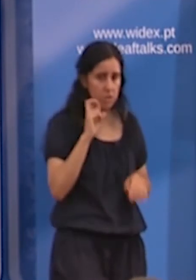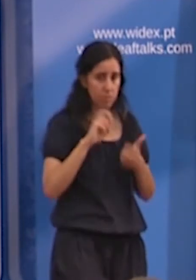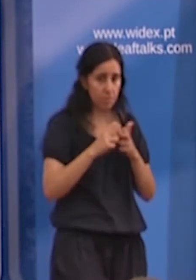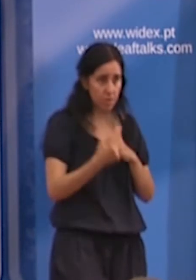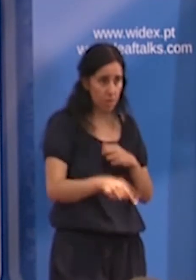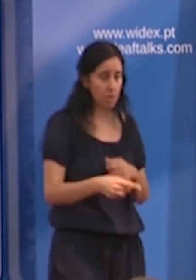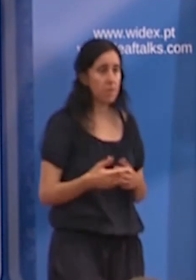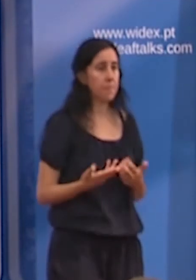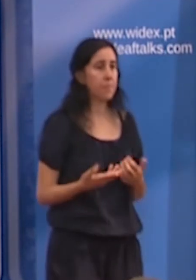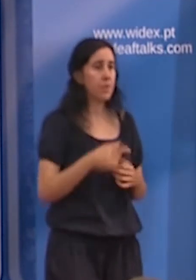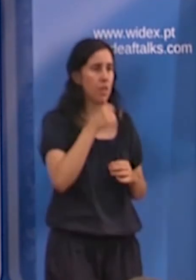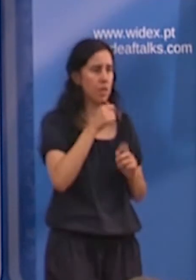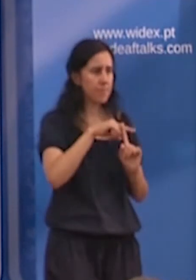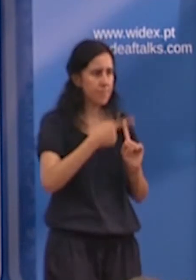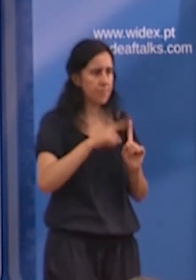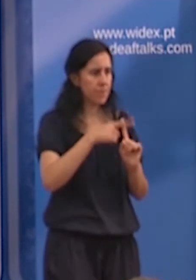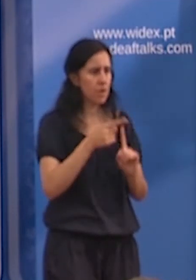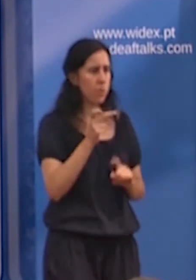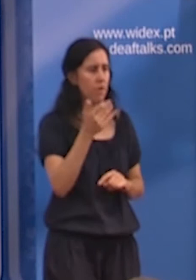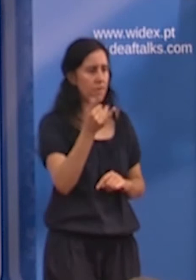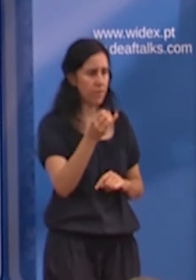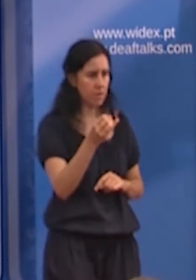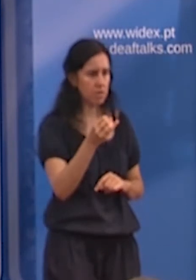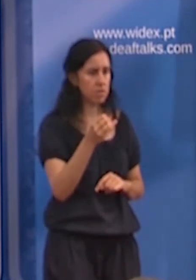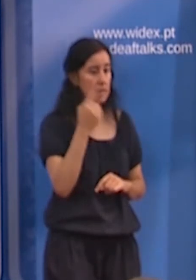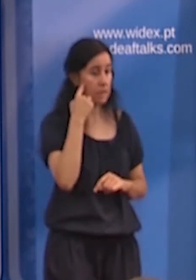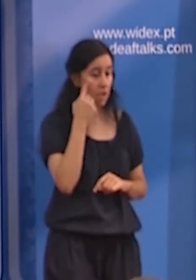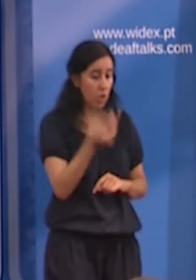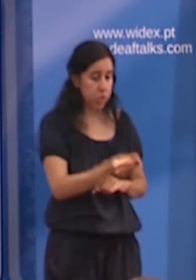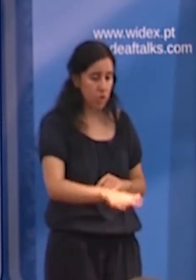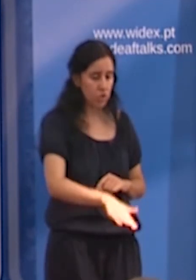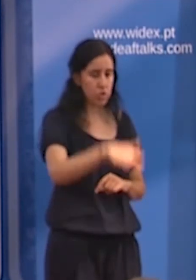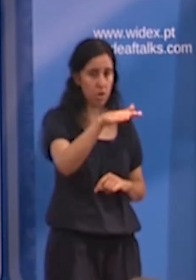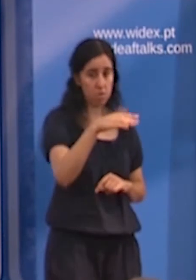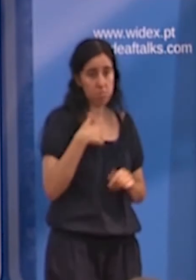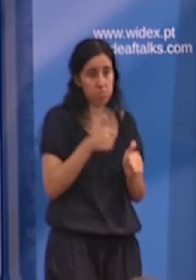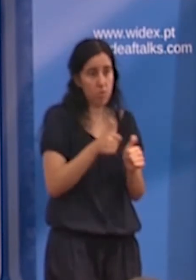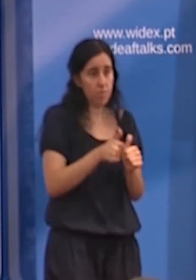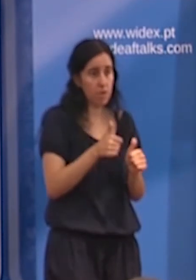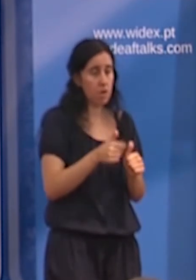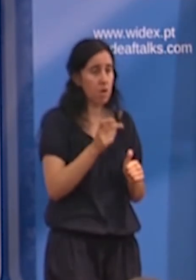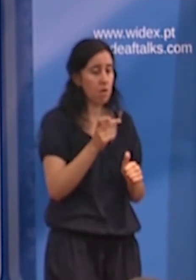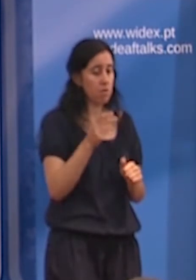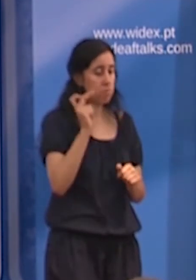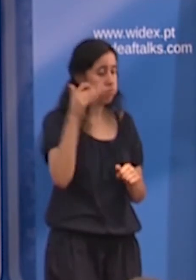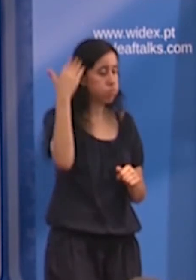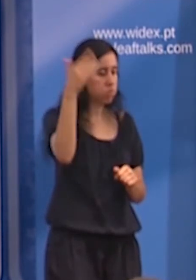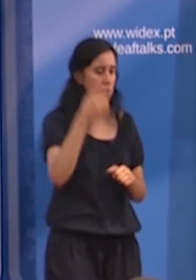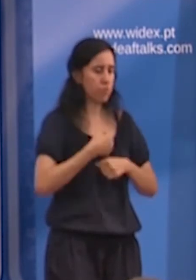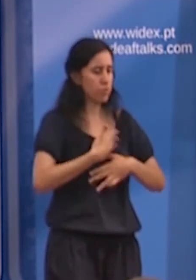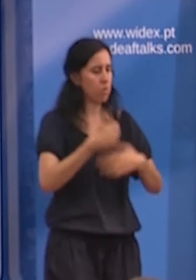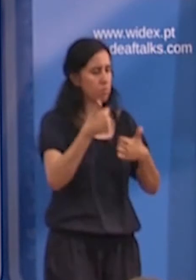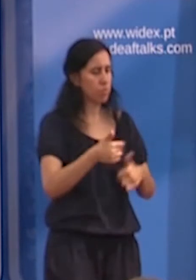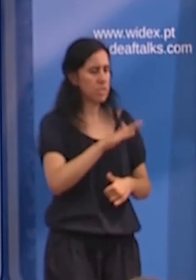Quando igualmente vemos crianças passados 20 anos, que foram crianças que nós acompanhámos e que passaram a ser bons